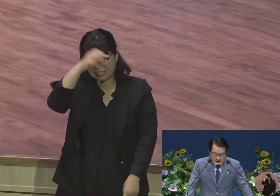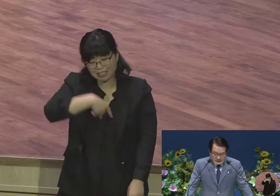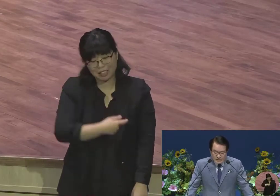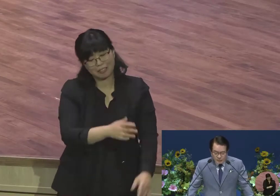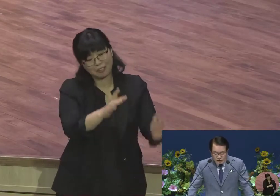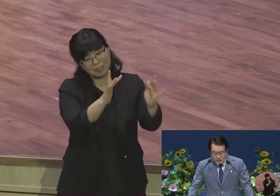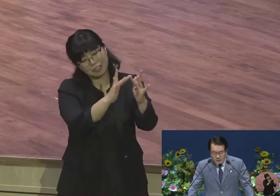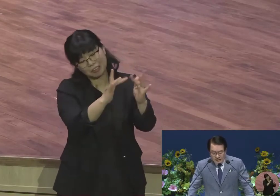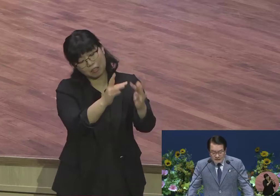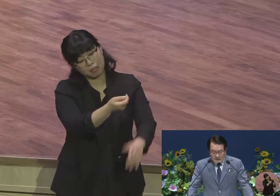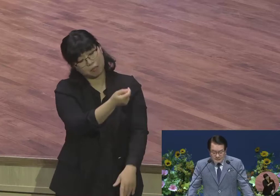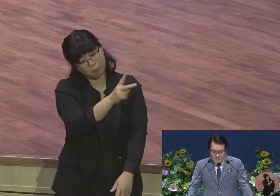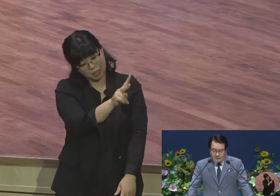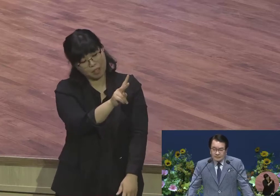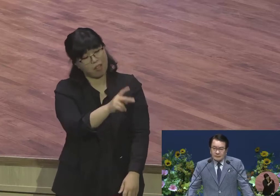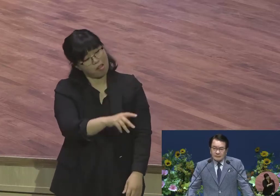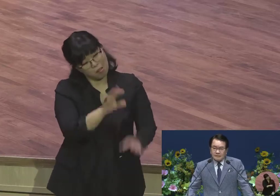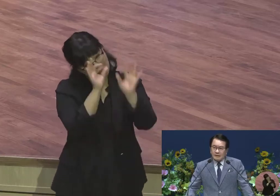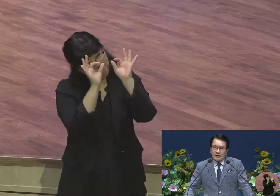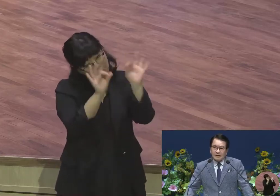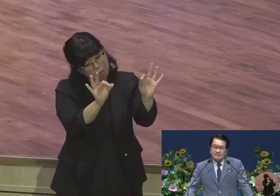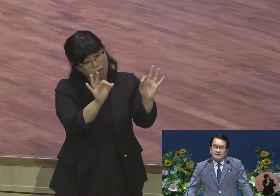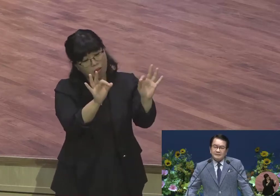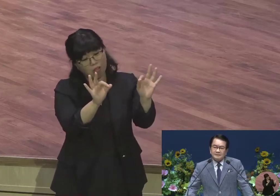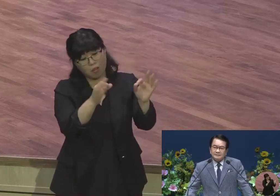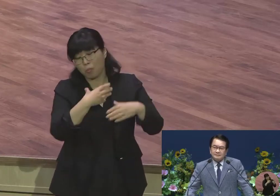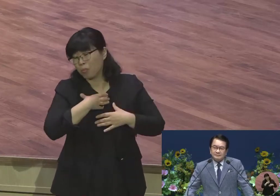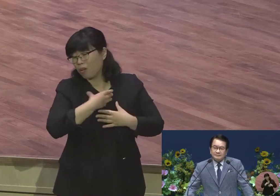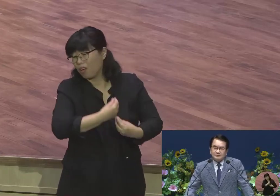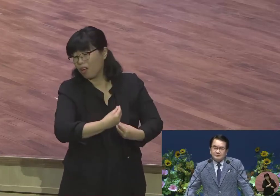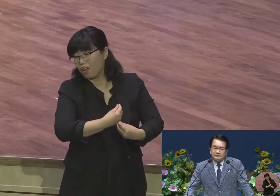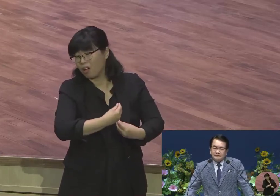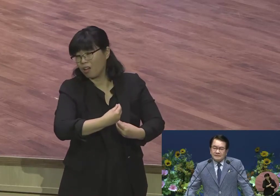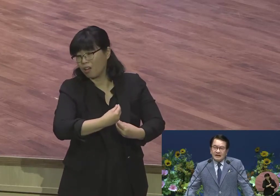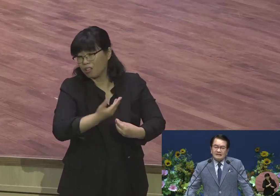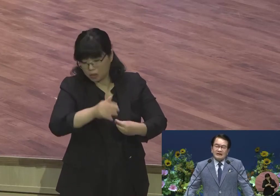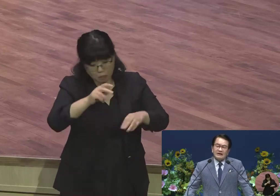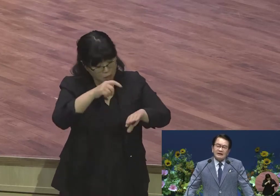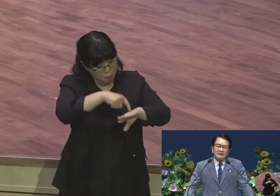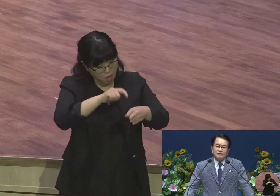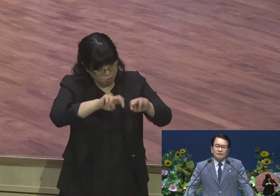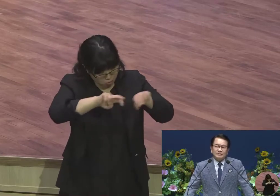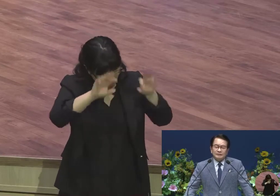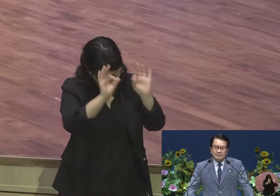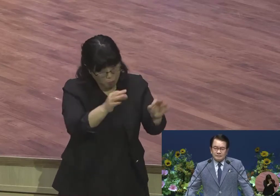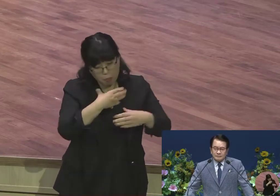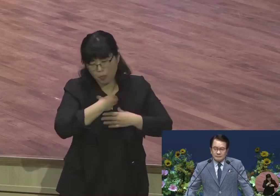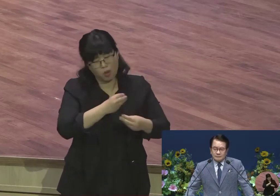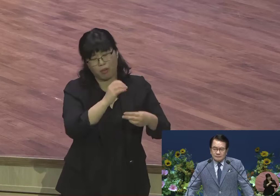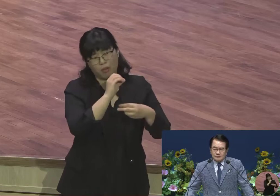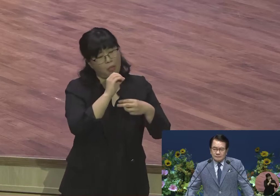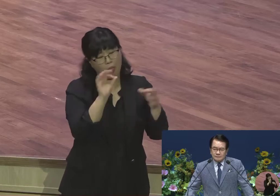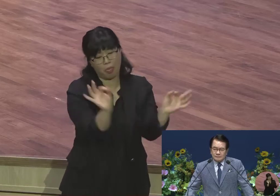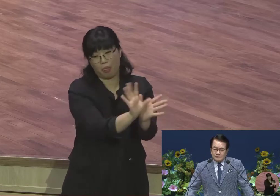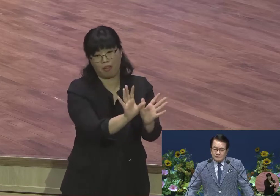세상 욕심으로 가득 차면요 평안이 없어요 내가 찬양할 여유 없어요